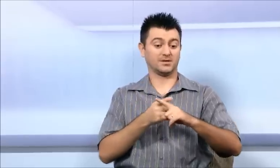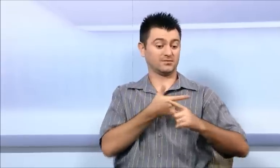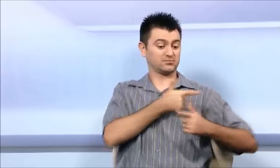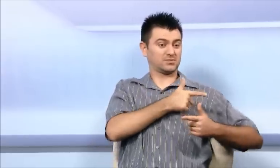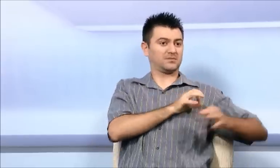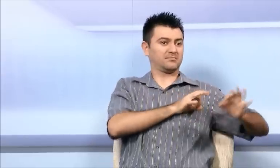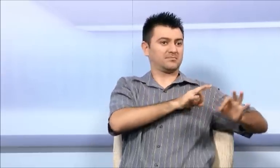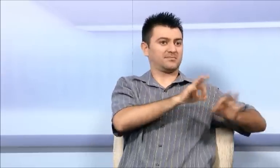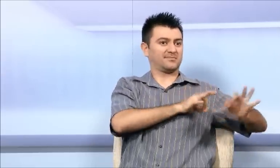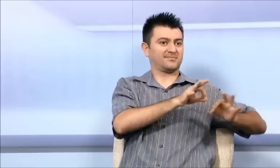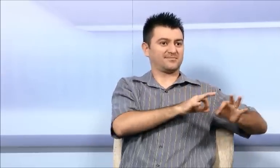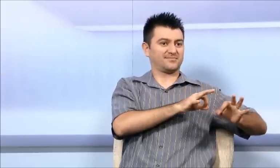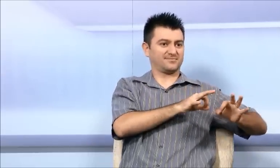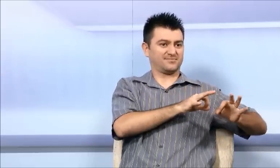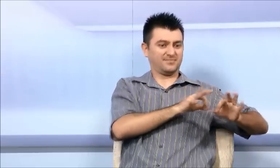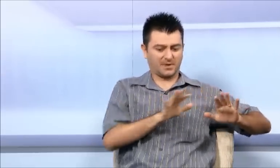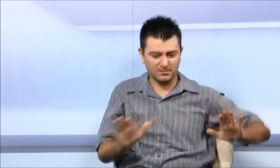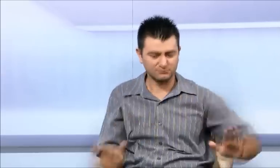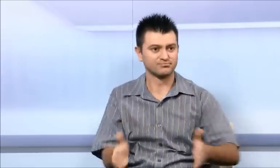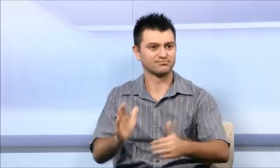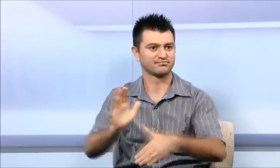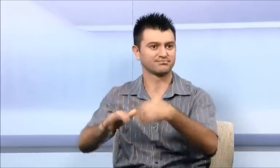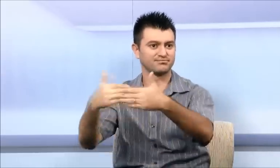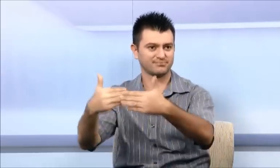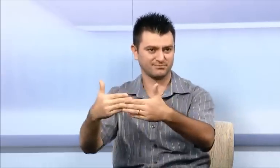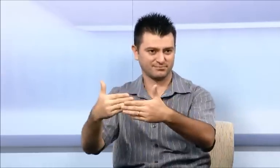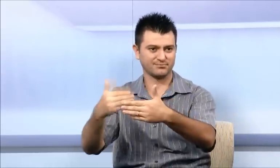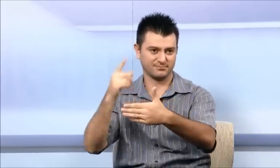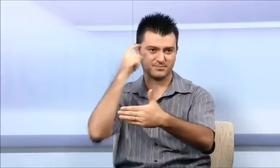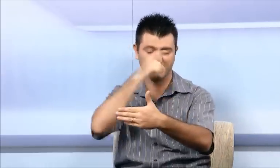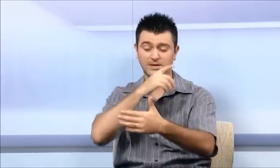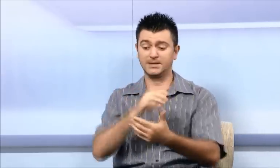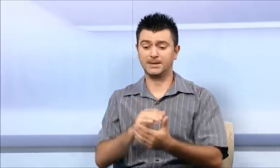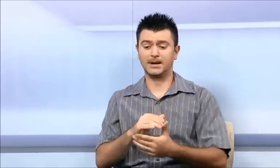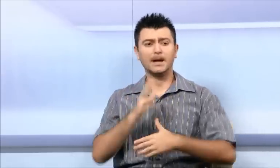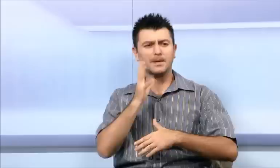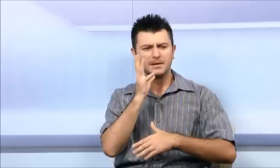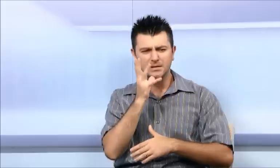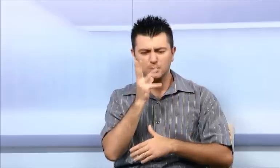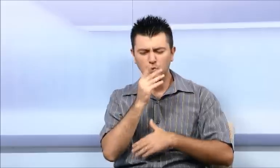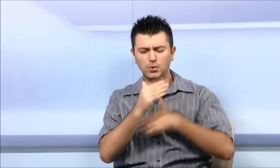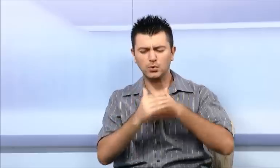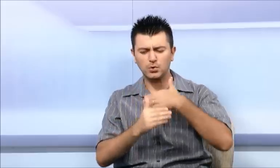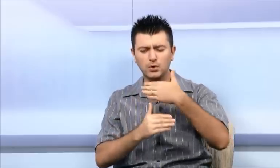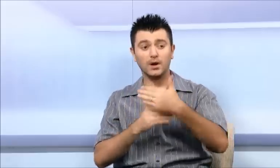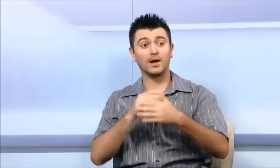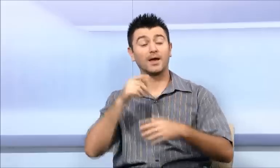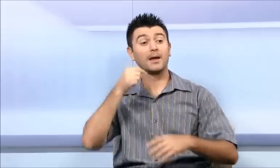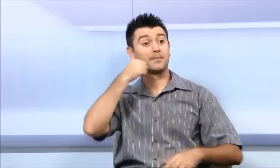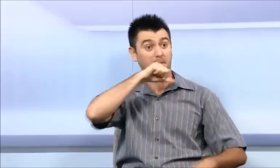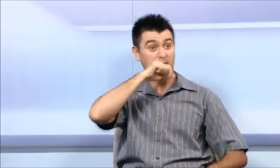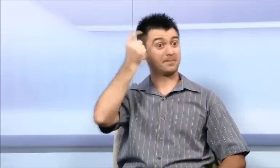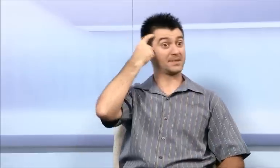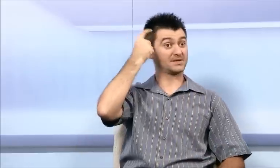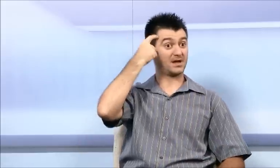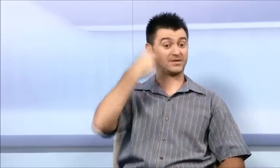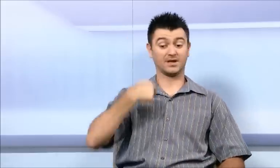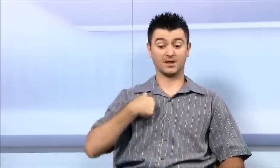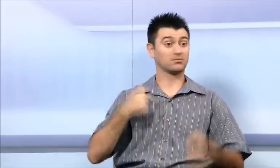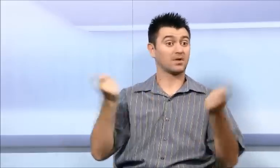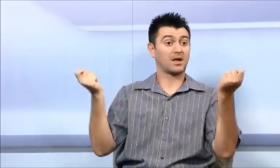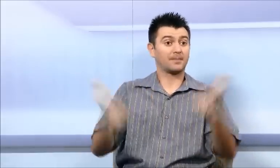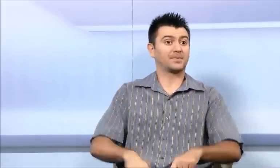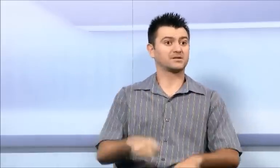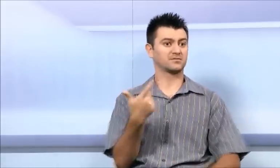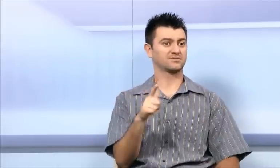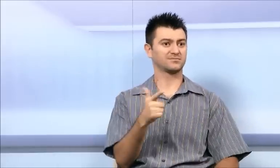assim, meu filho é deficiente e pronto. Então, teve todo um processo para ela poder entender, e isso demorou algum tempo.